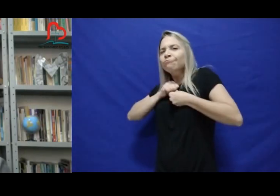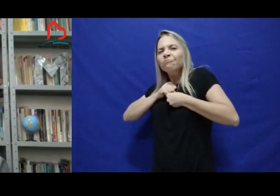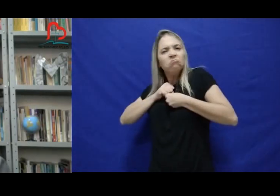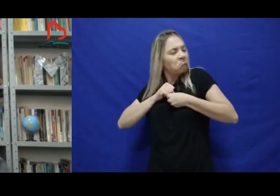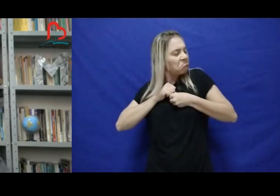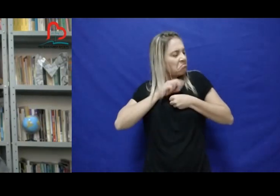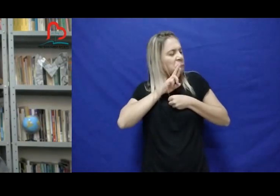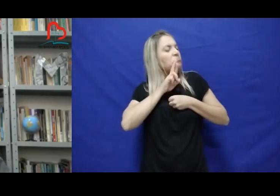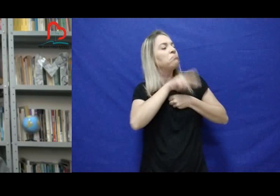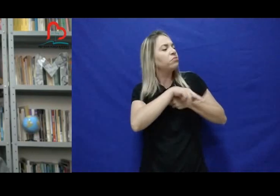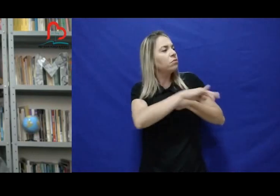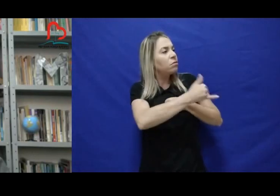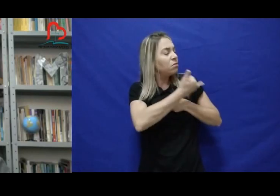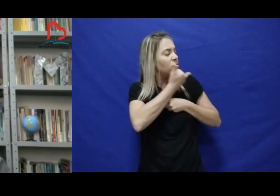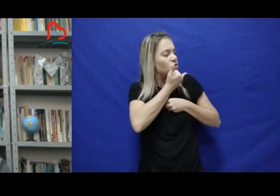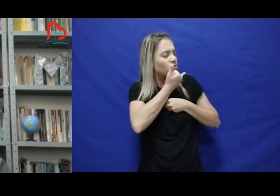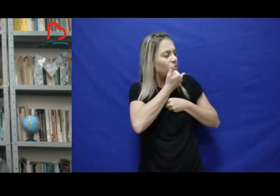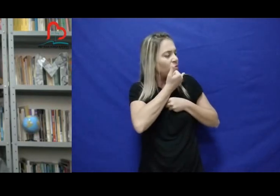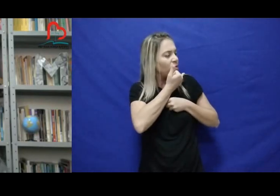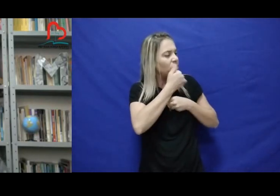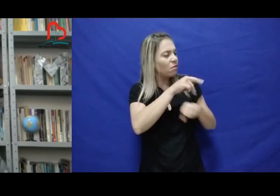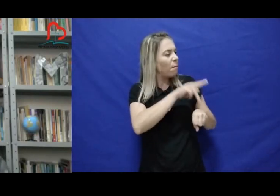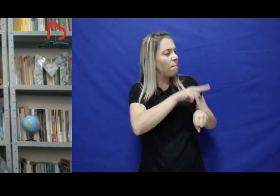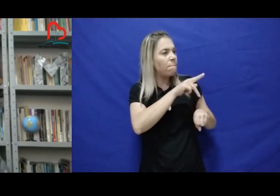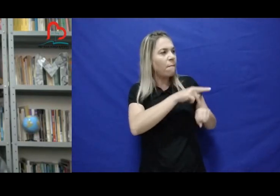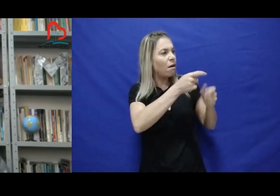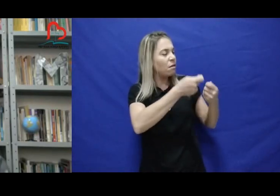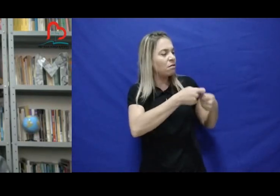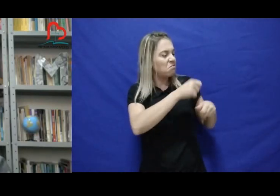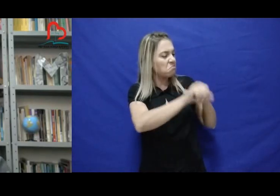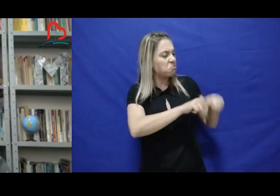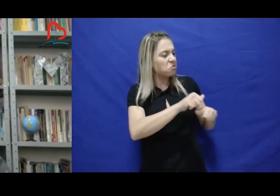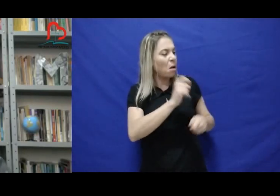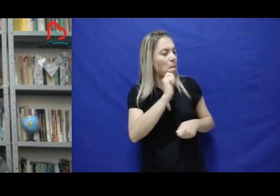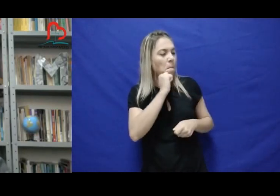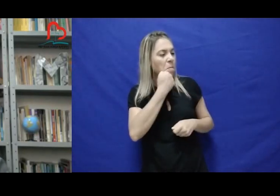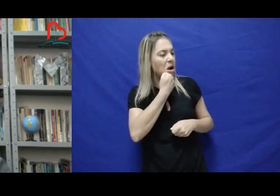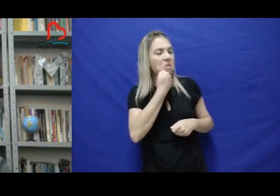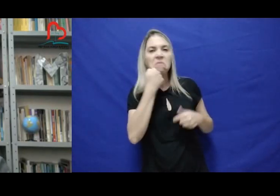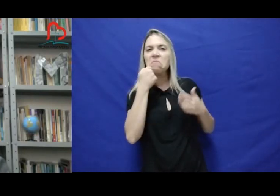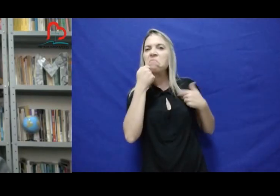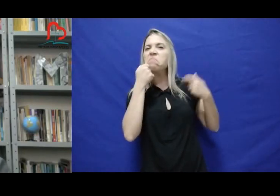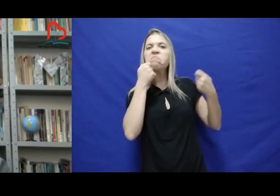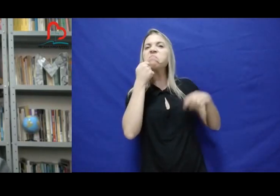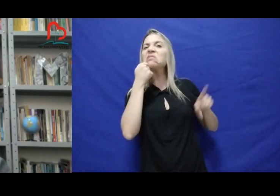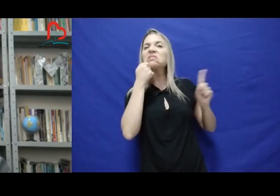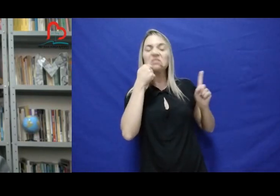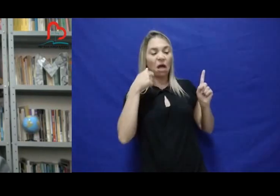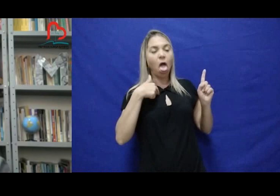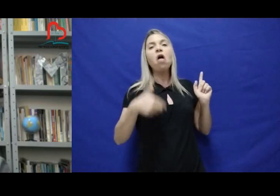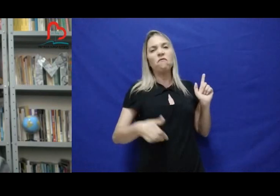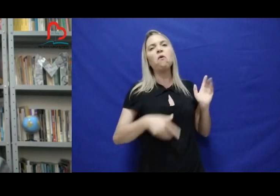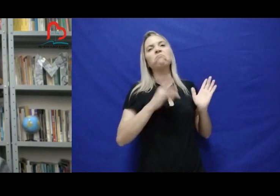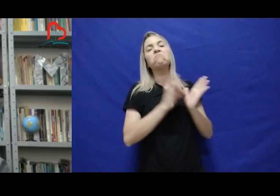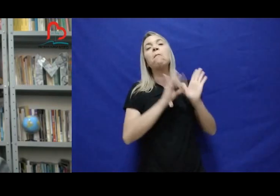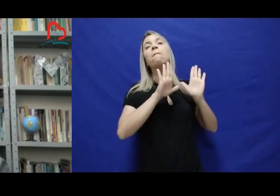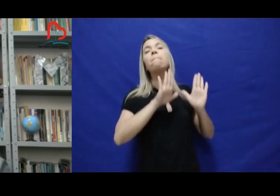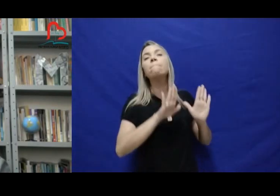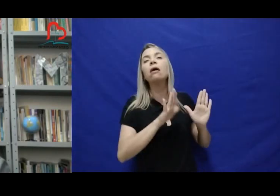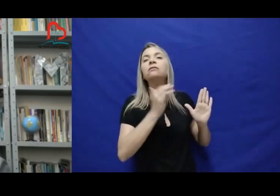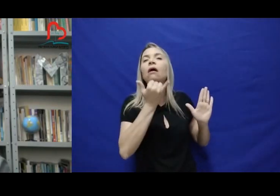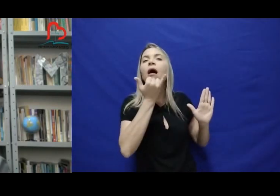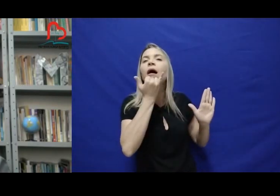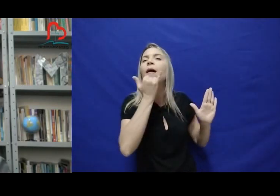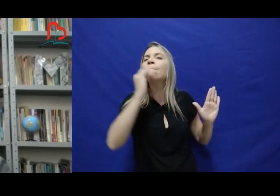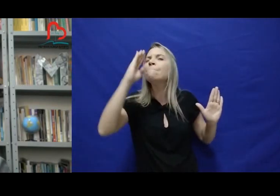Jesus precisa ser a minha e a sua resposta quando somos tentados na carne. Nós viveremos